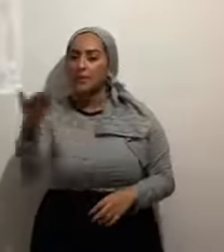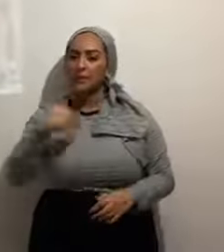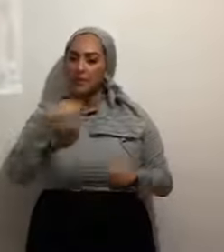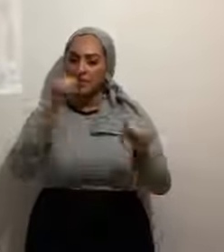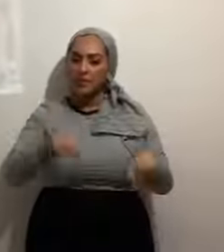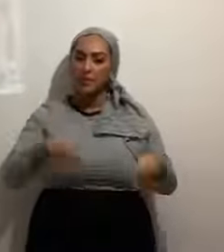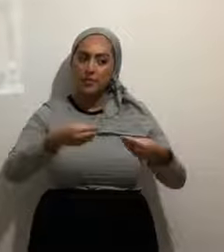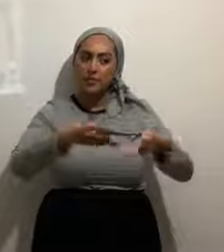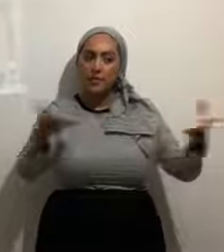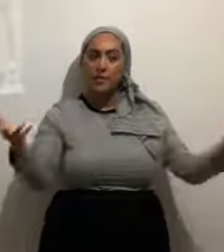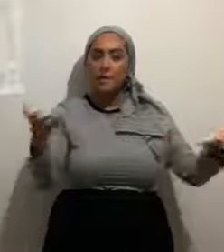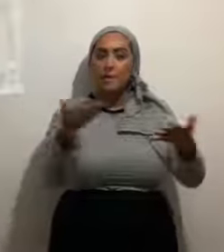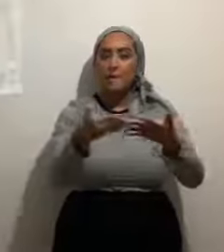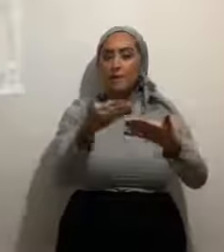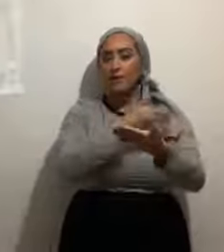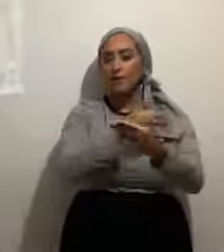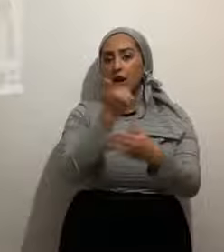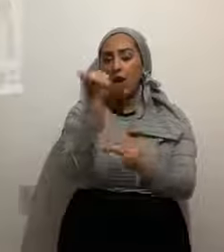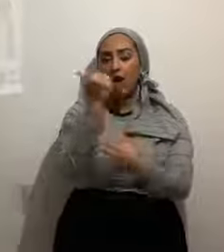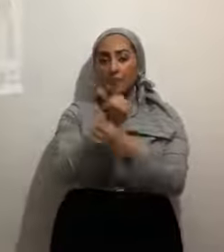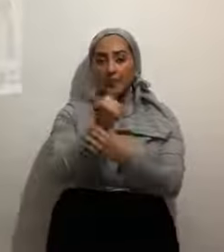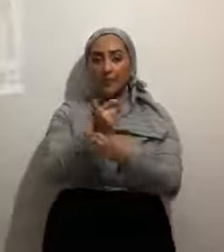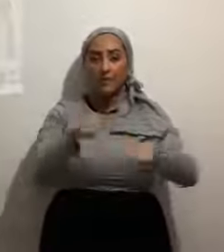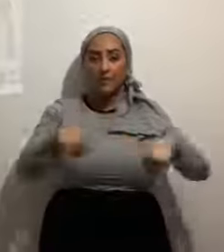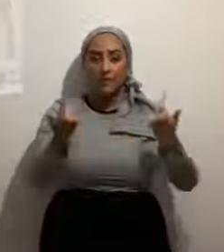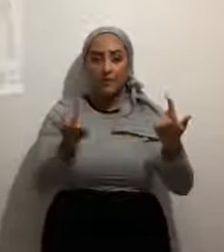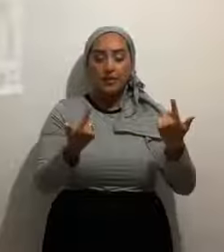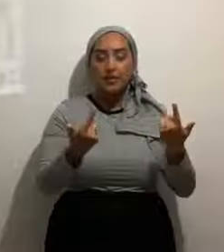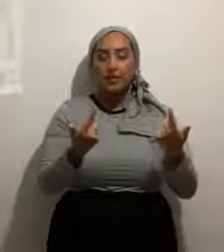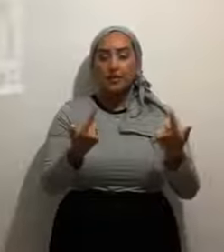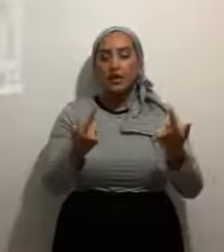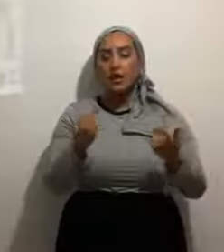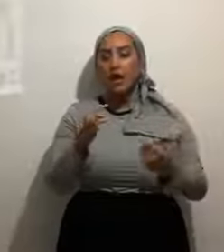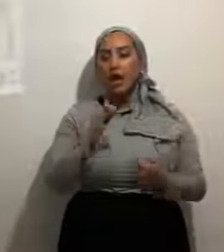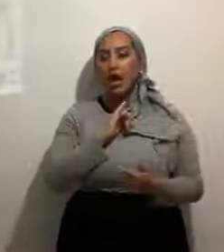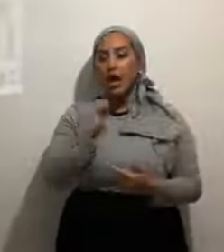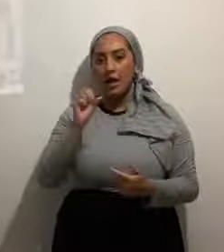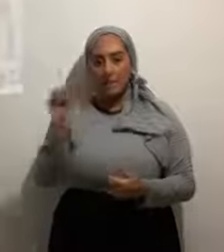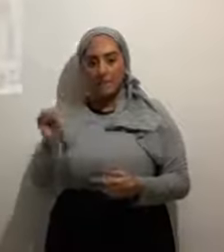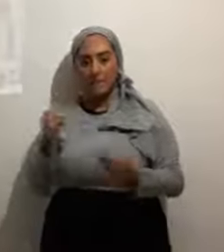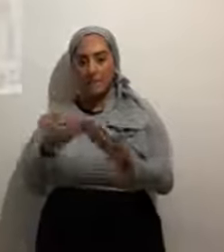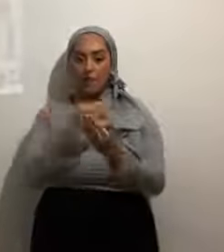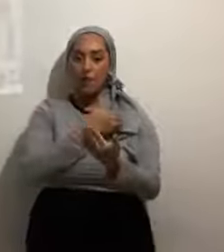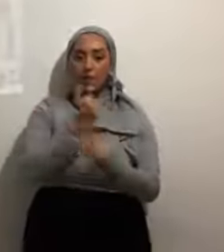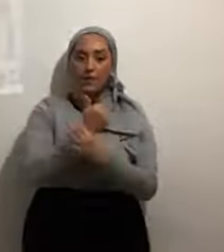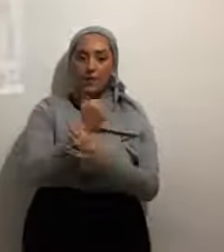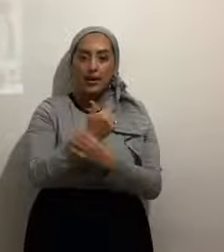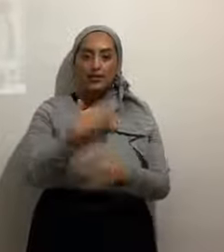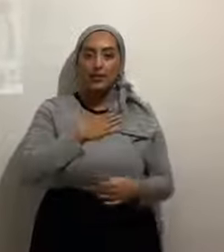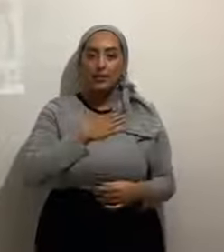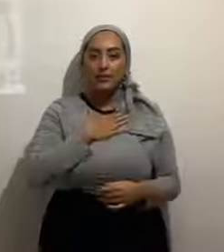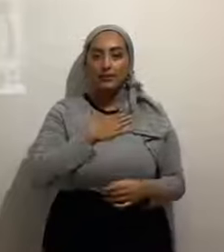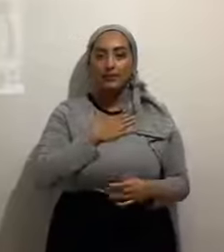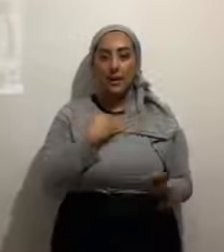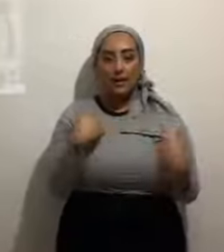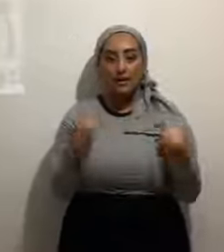digo, antes que Abraham fuese, todos, yo soy. Aquí está. ¿De acuerdo?